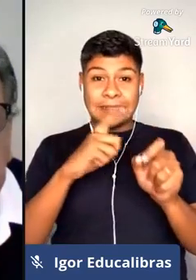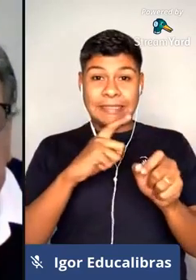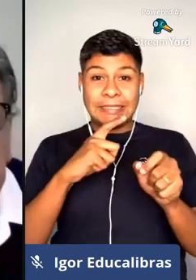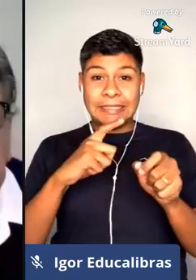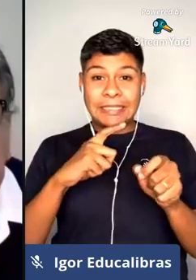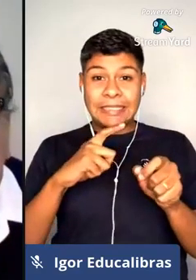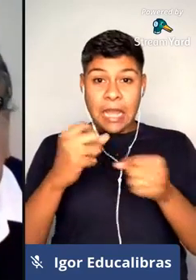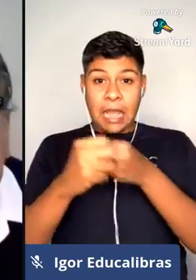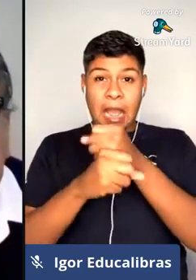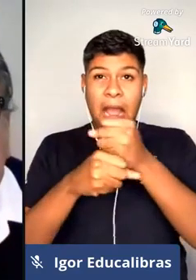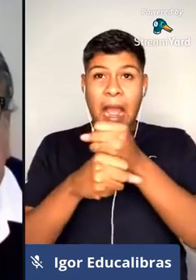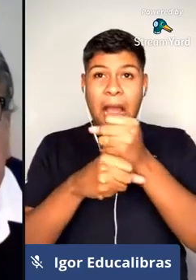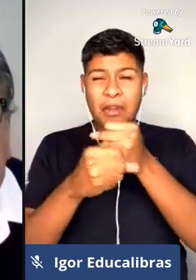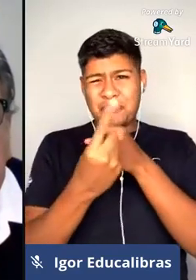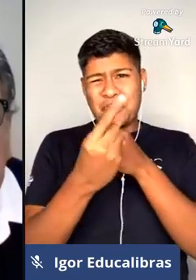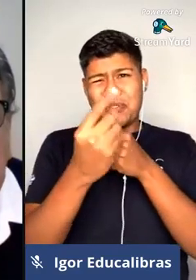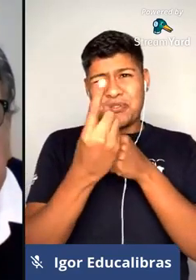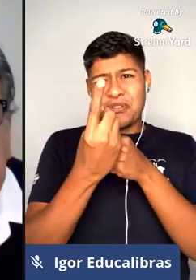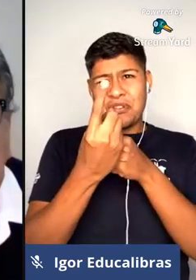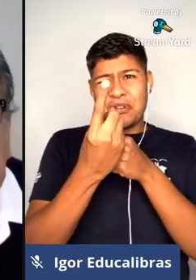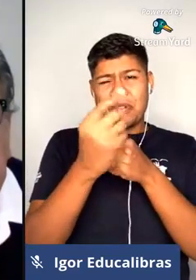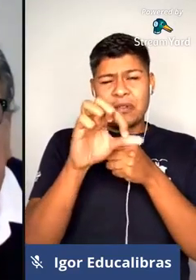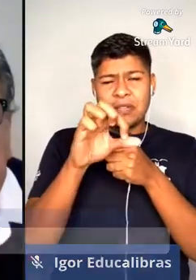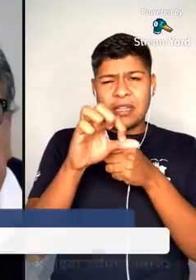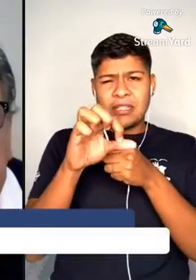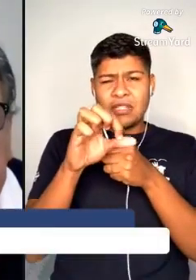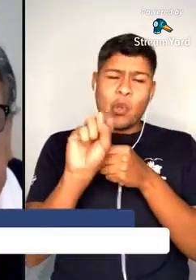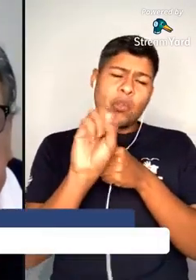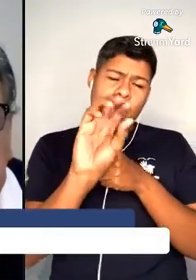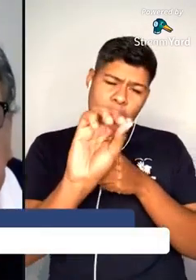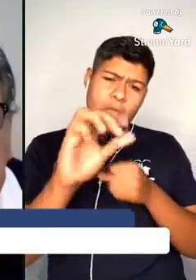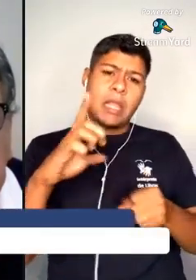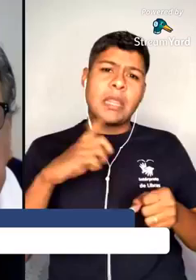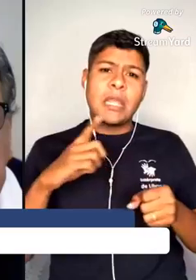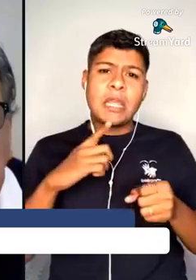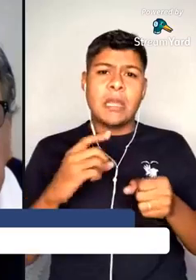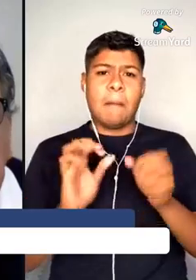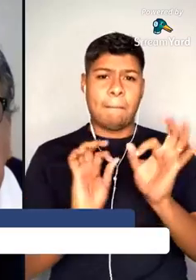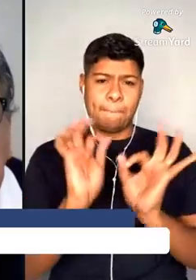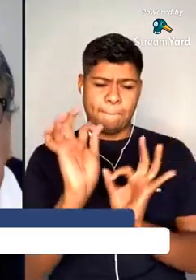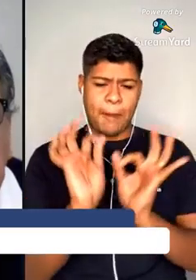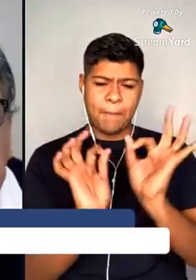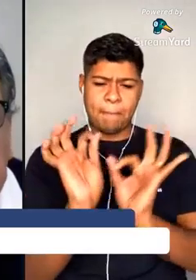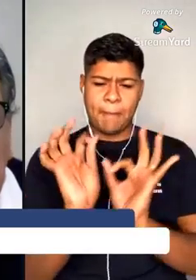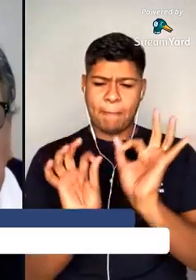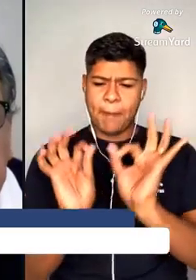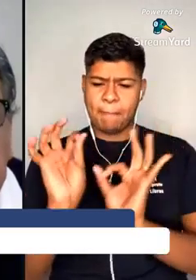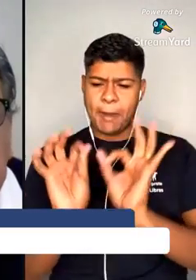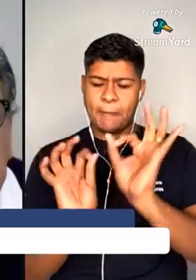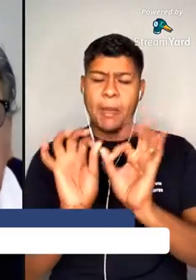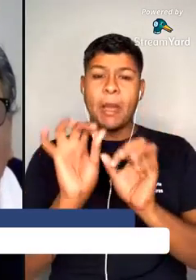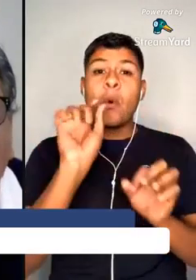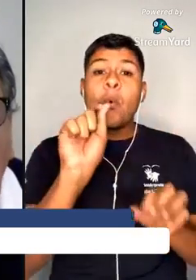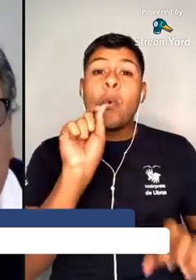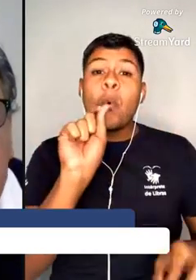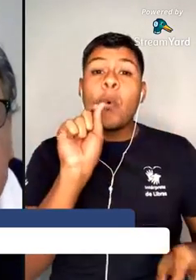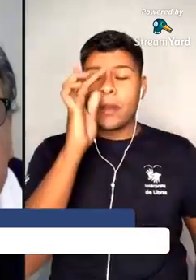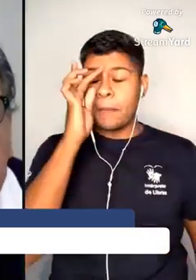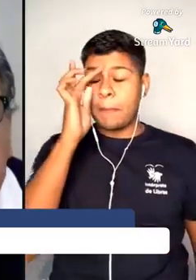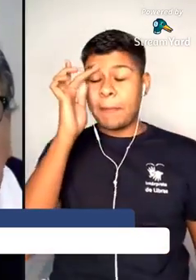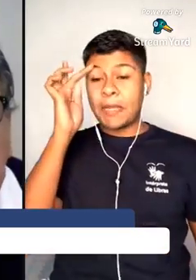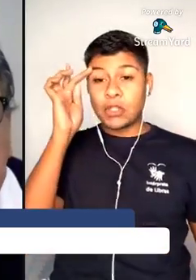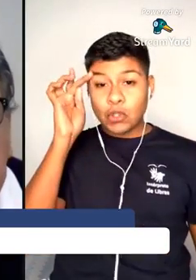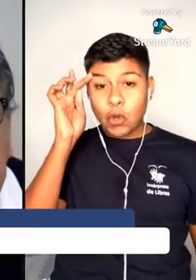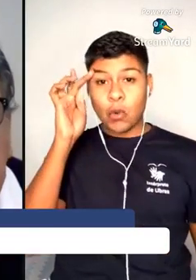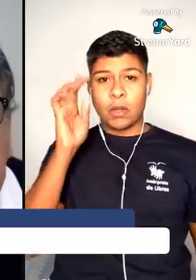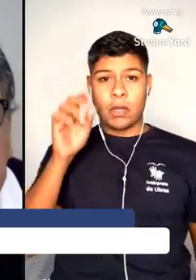anos 80, né, em Santa Catarina, nós tínhamos na planta frigorífica pessoas em cadeira